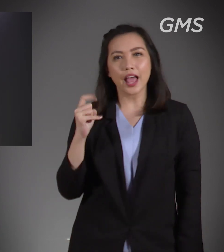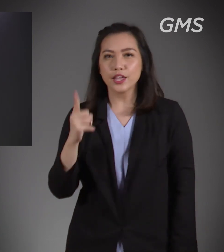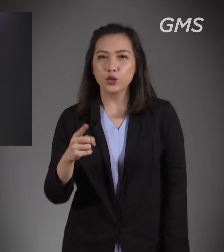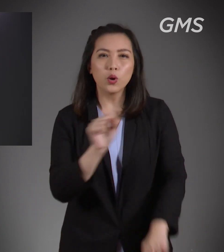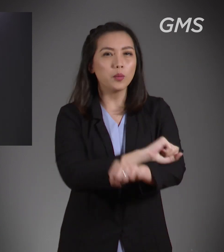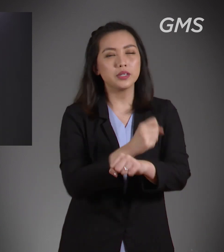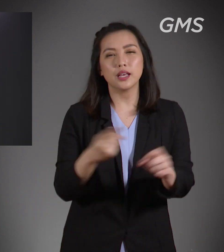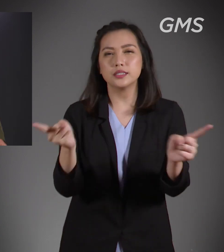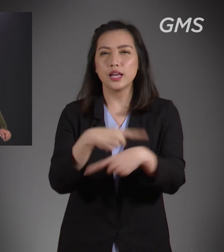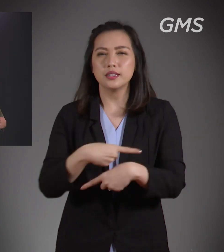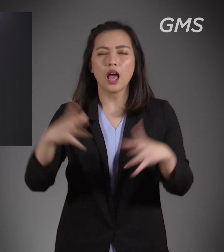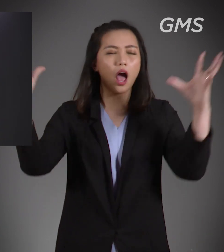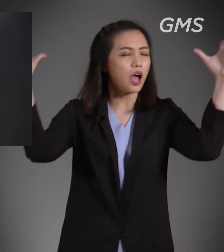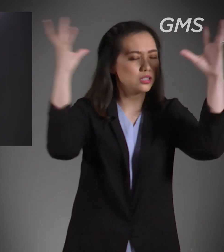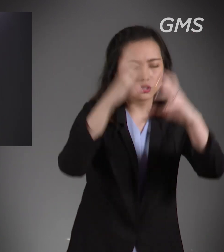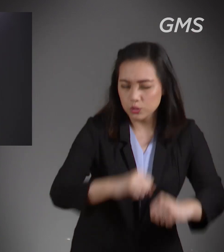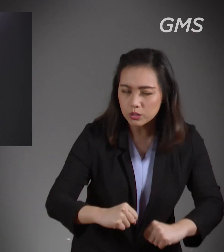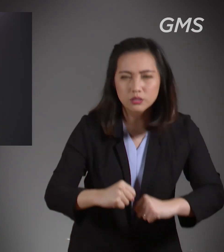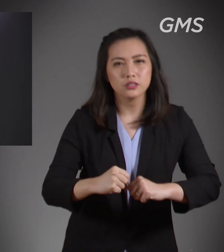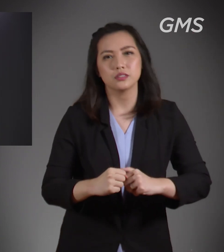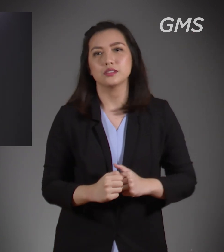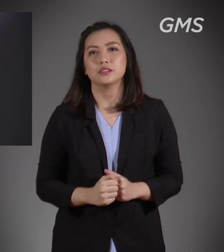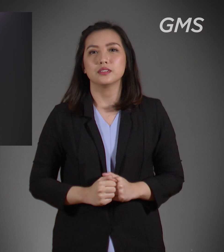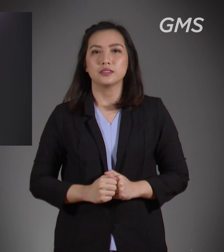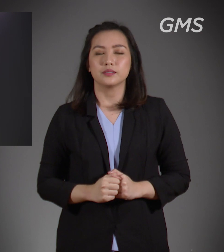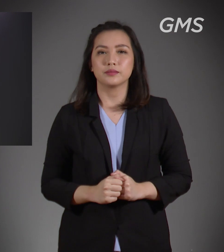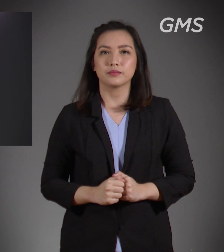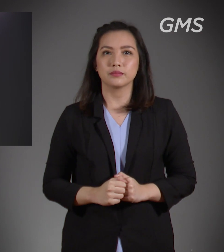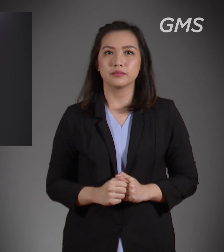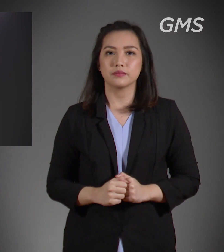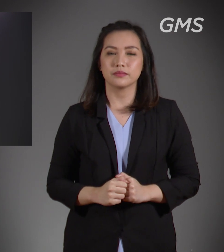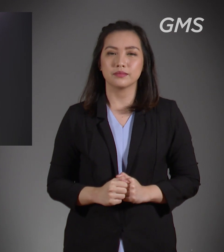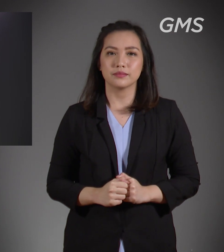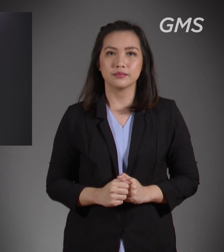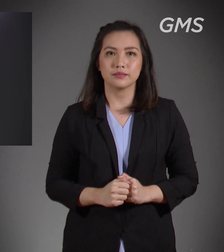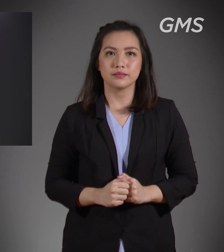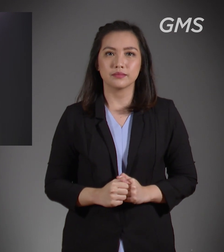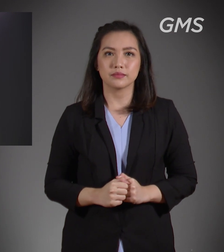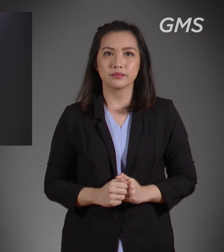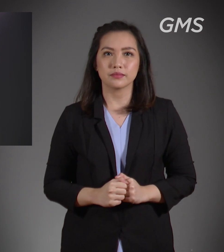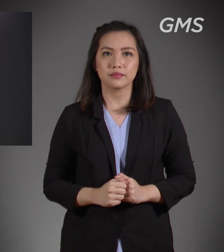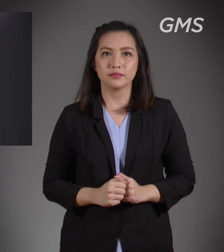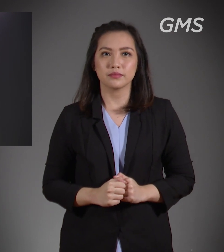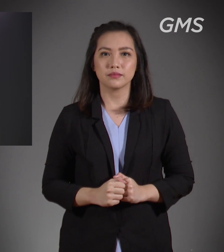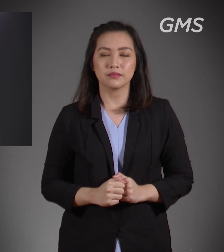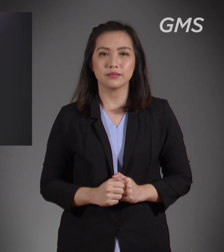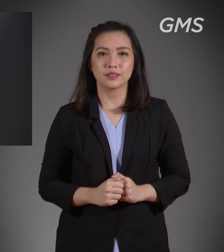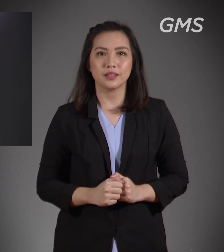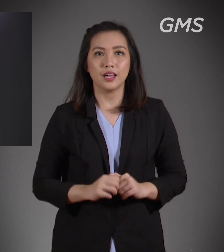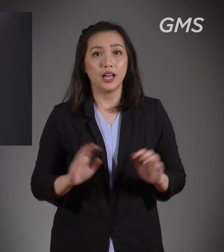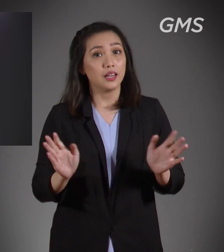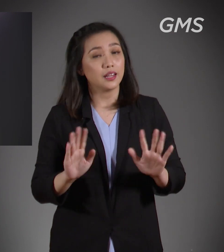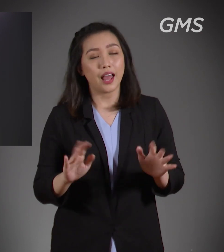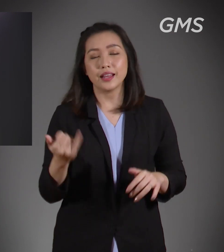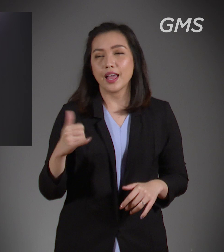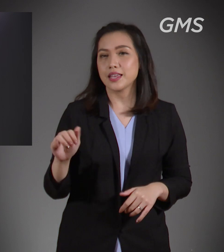akan mulai menghancurkan Anda. Ternyata berkat itu gak ada. Yang ada itu hanya Tuhan, tidak ada yang baik selain